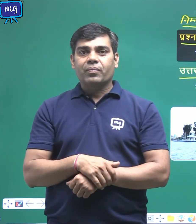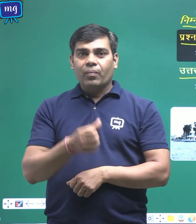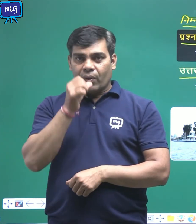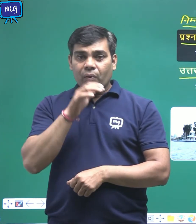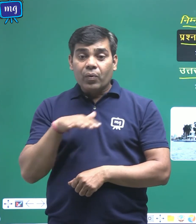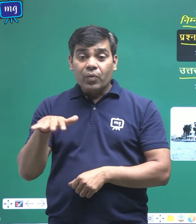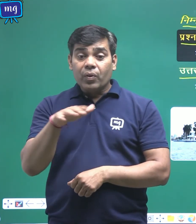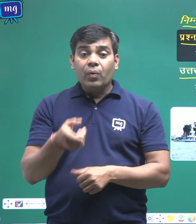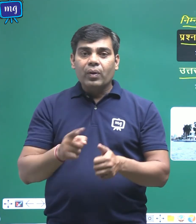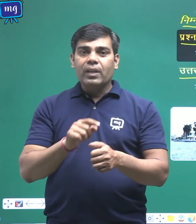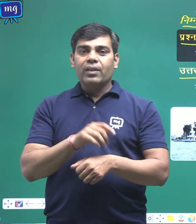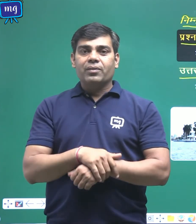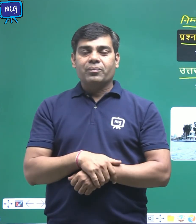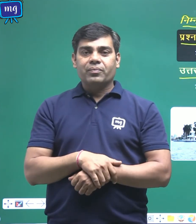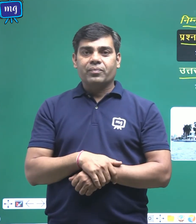झीलों की